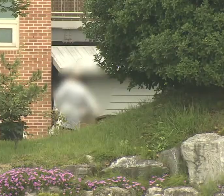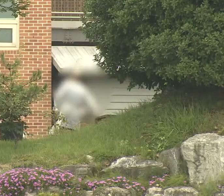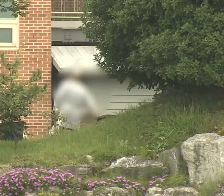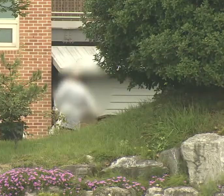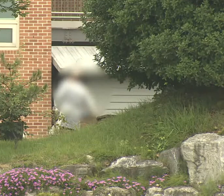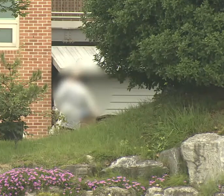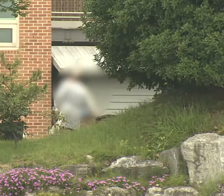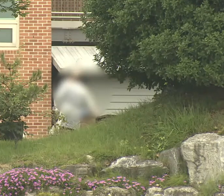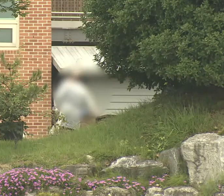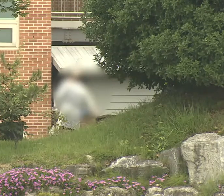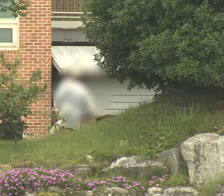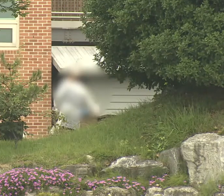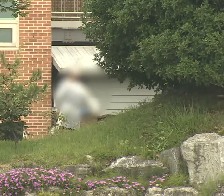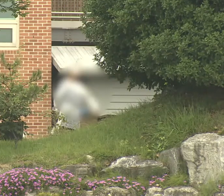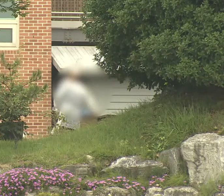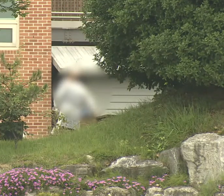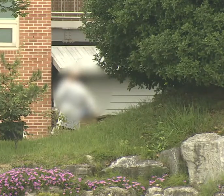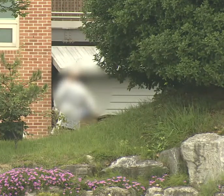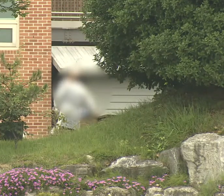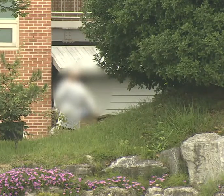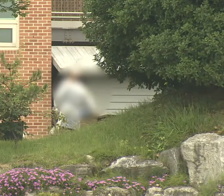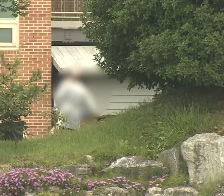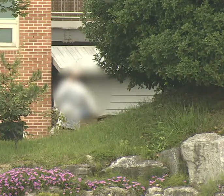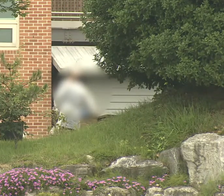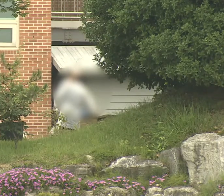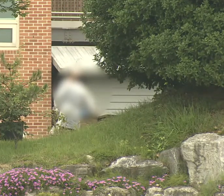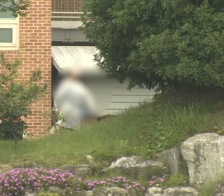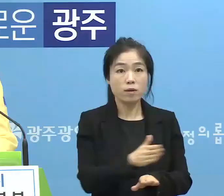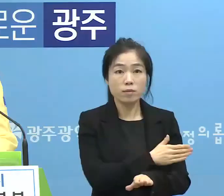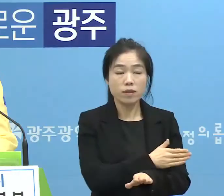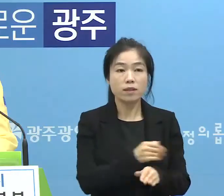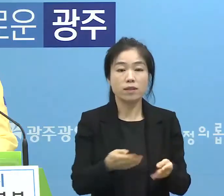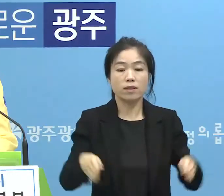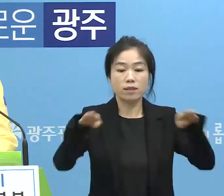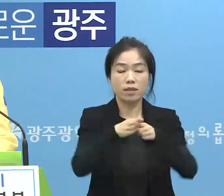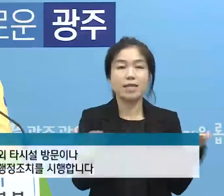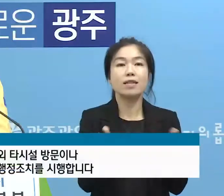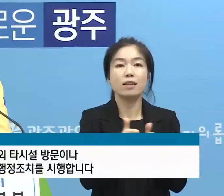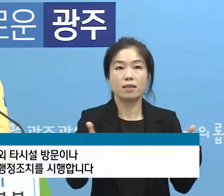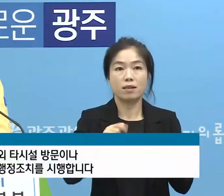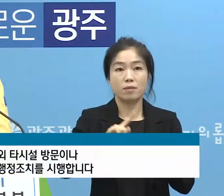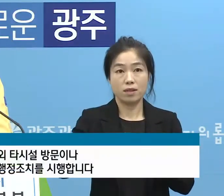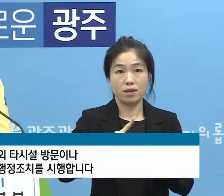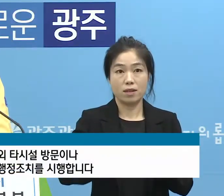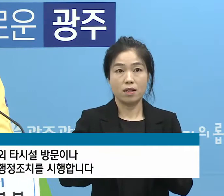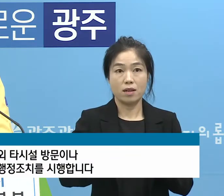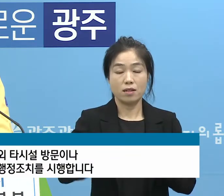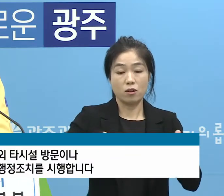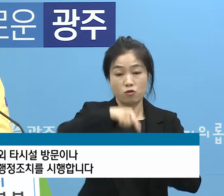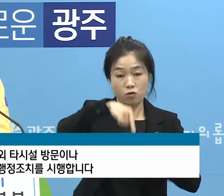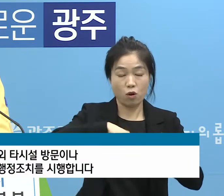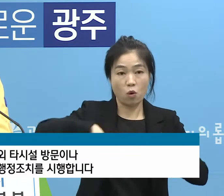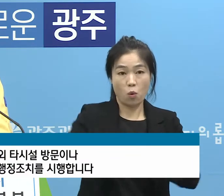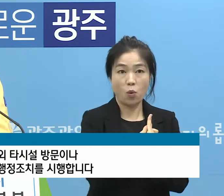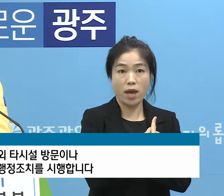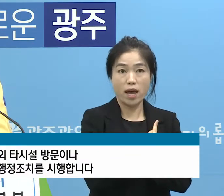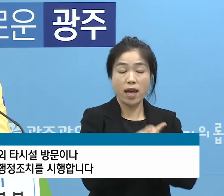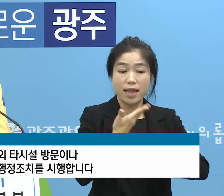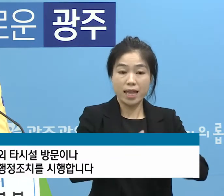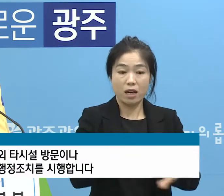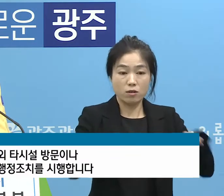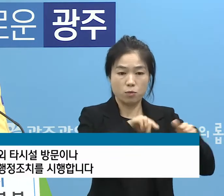대해 코로나19 검사를 차례로 진행합니다. 시설 종사자들에 대해 출퇴근 외